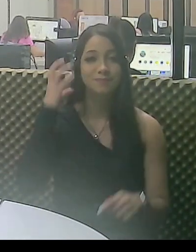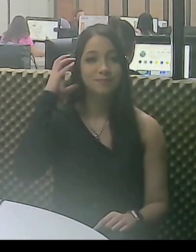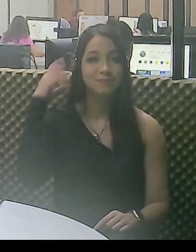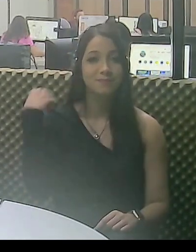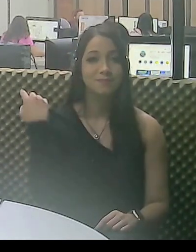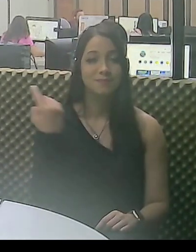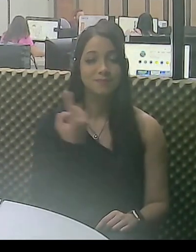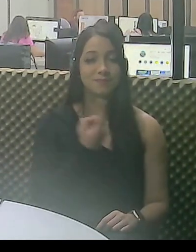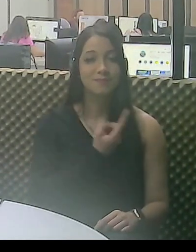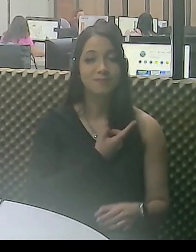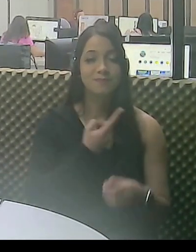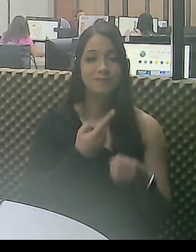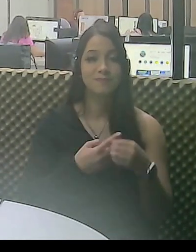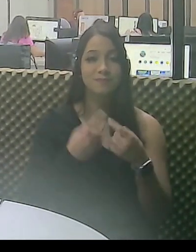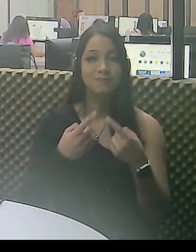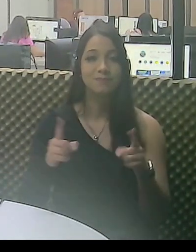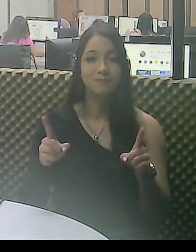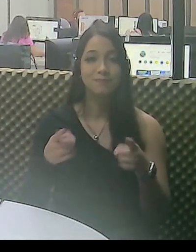Rádio Nossa Cidade.